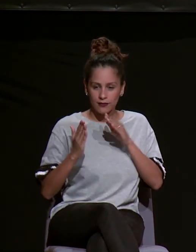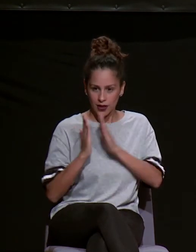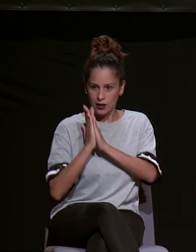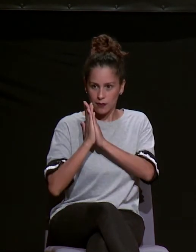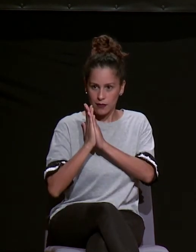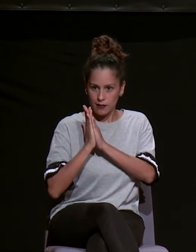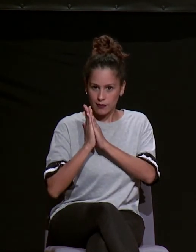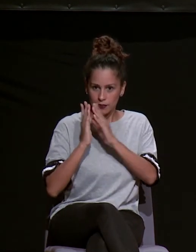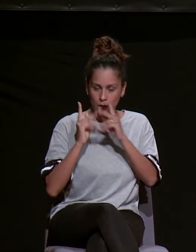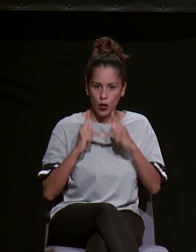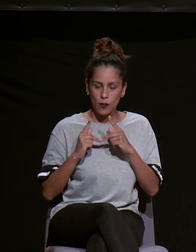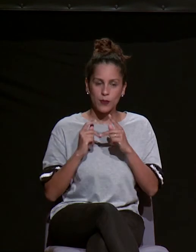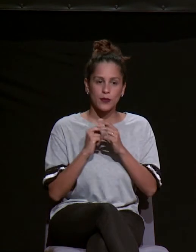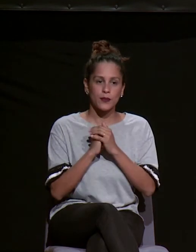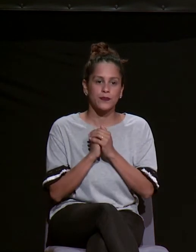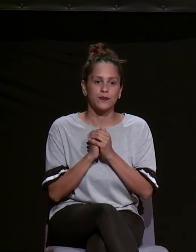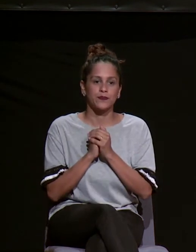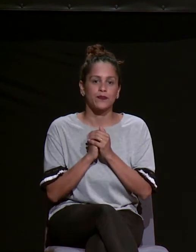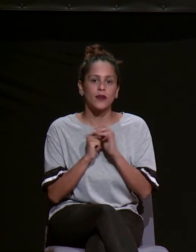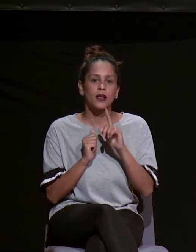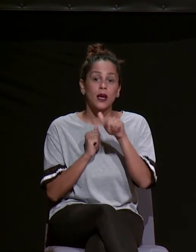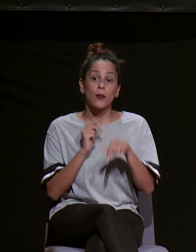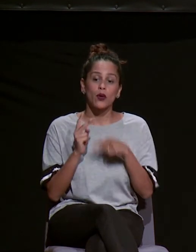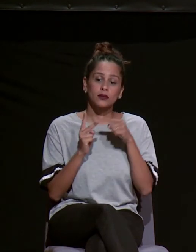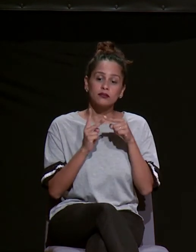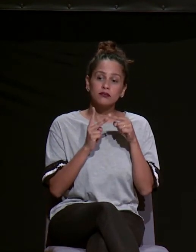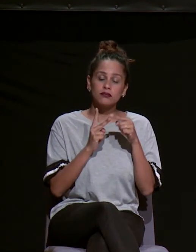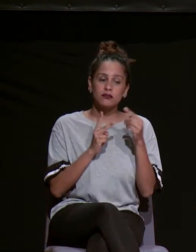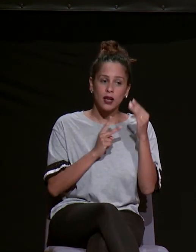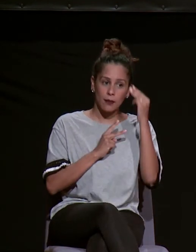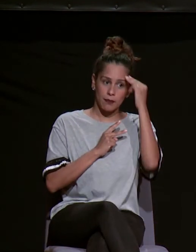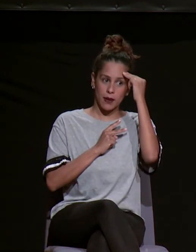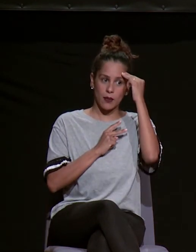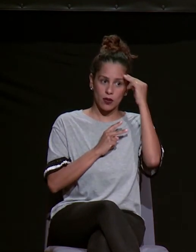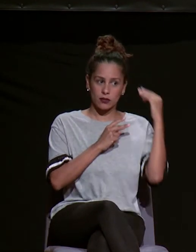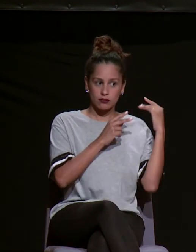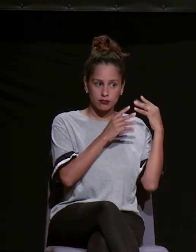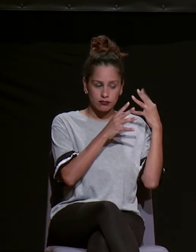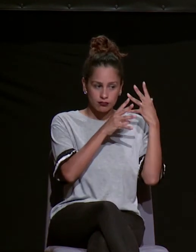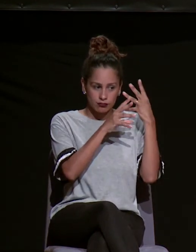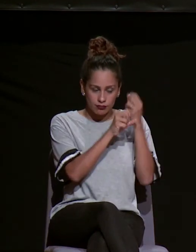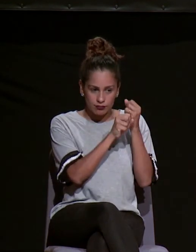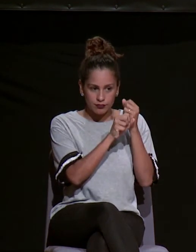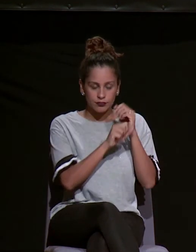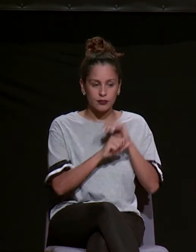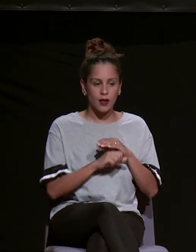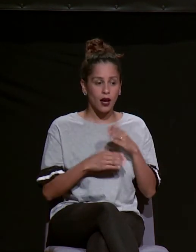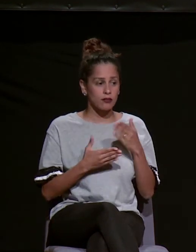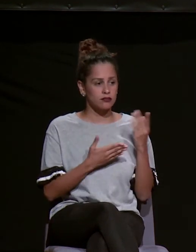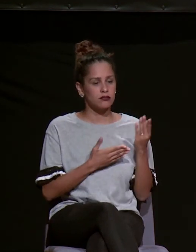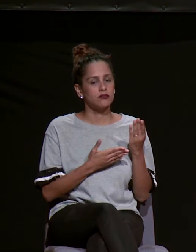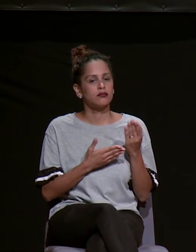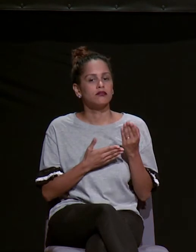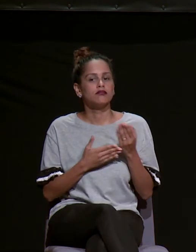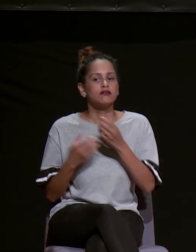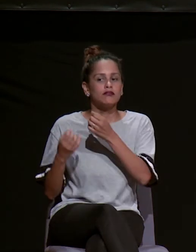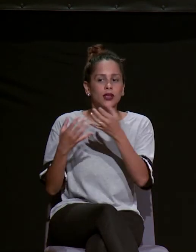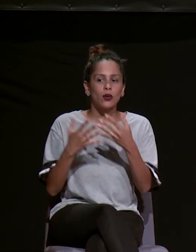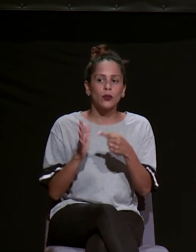memória. E aí você trouxe para a gente esse testemunho do Manzano,